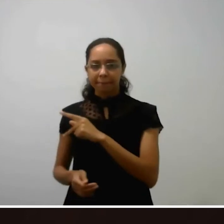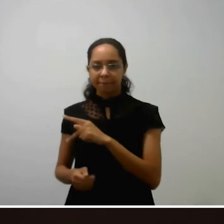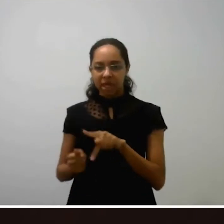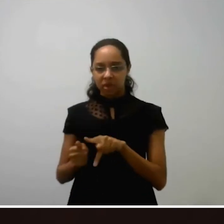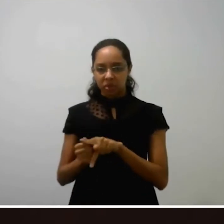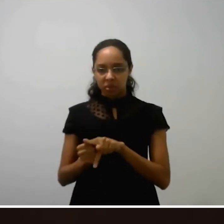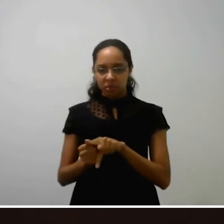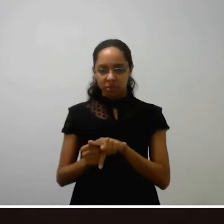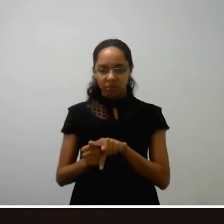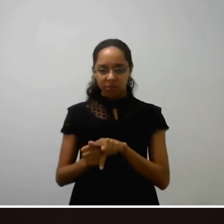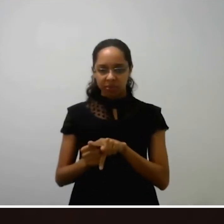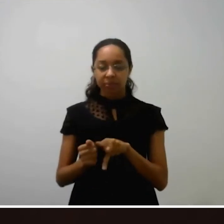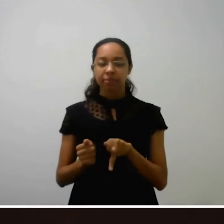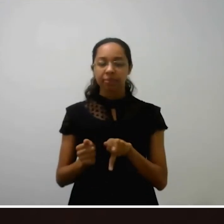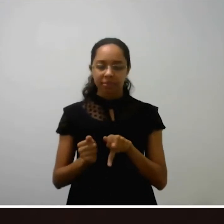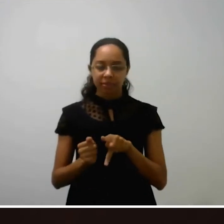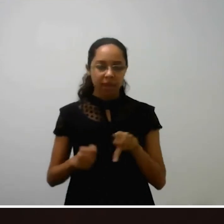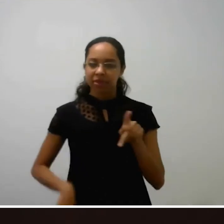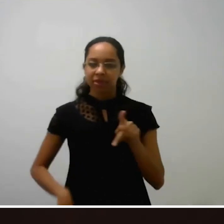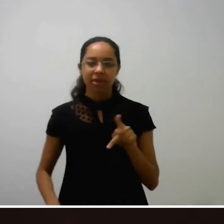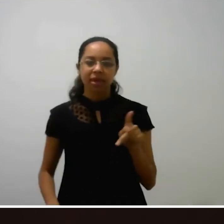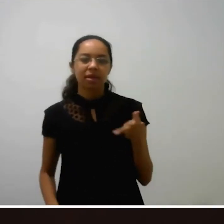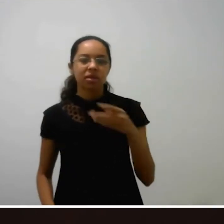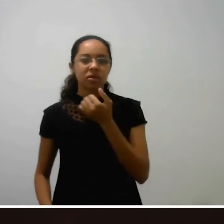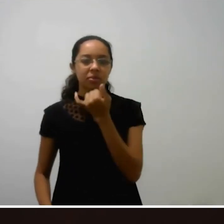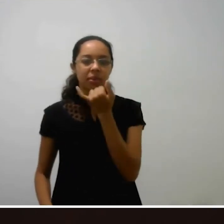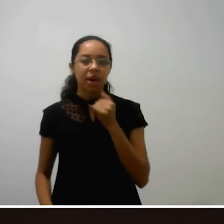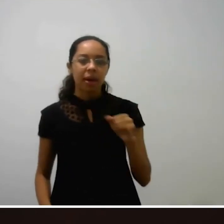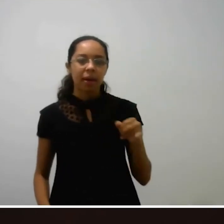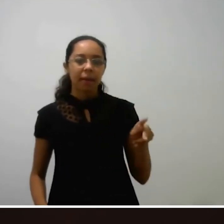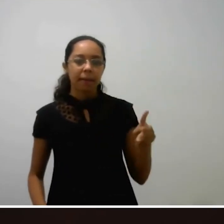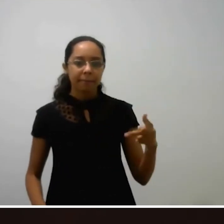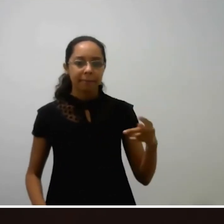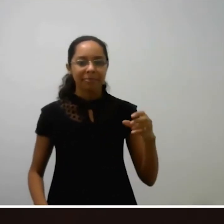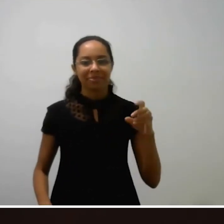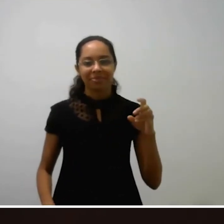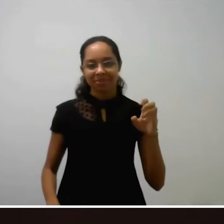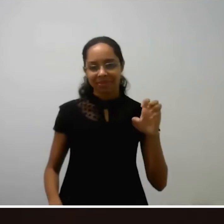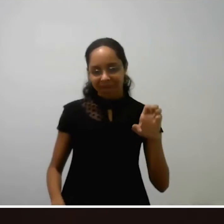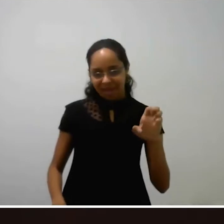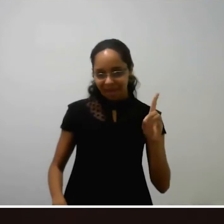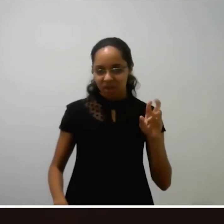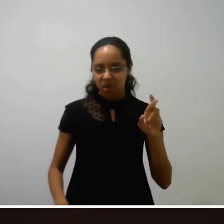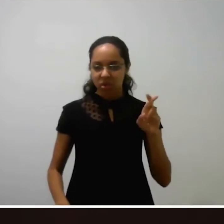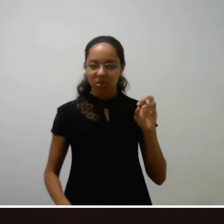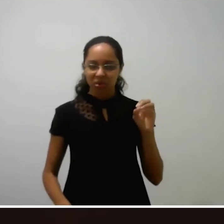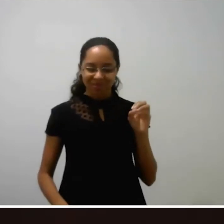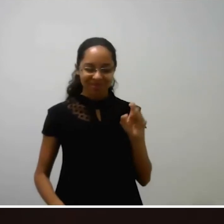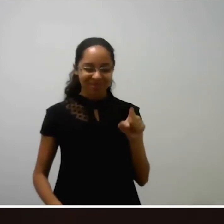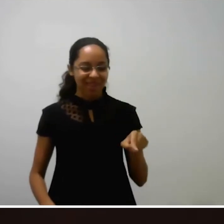o Evangelho. Acho que vocês também vão de 2 em 2, né?